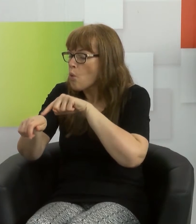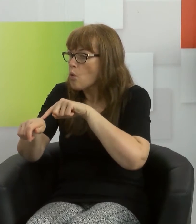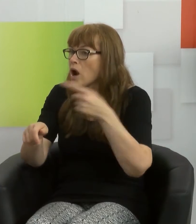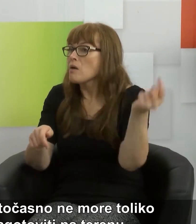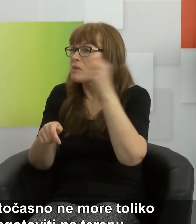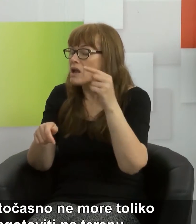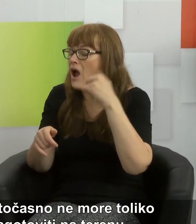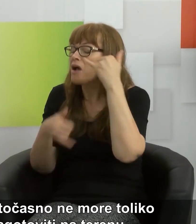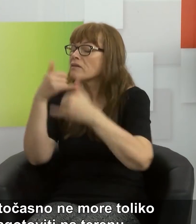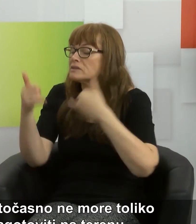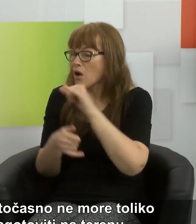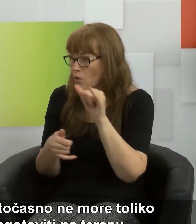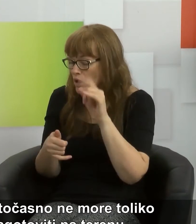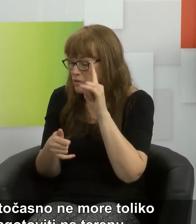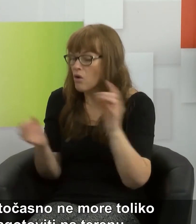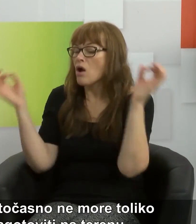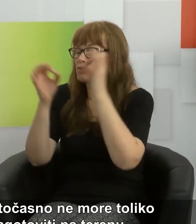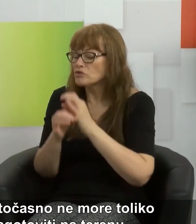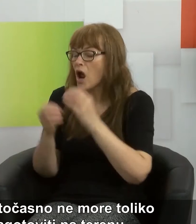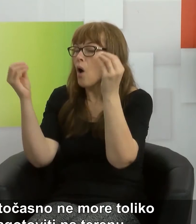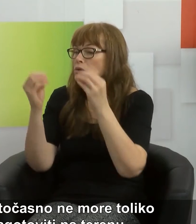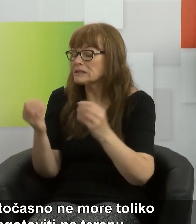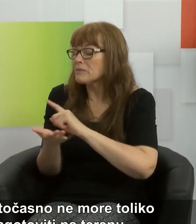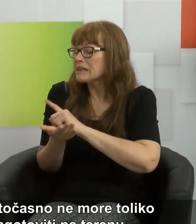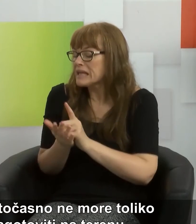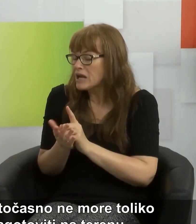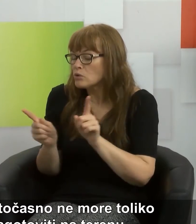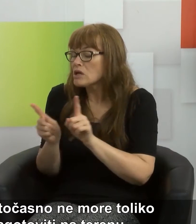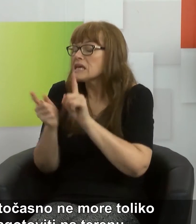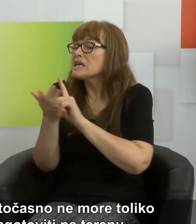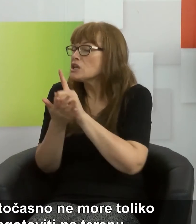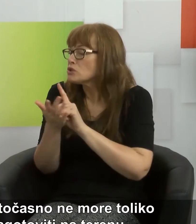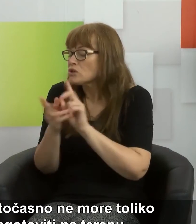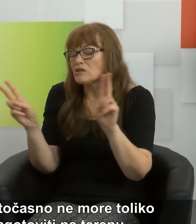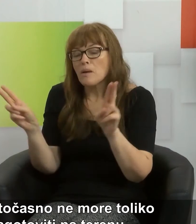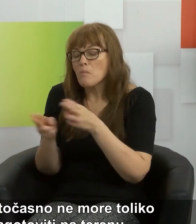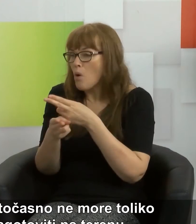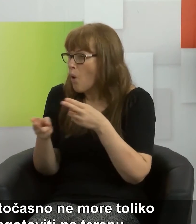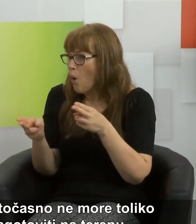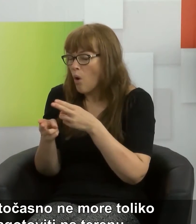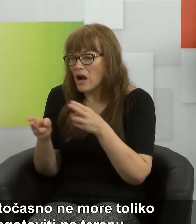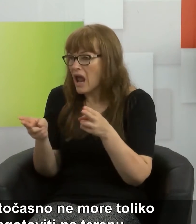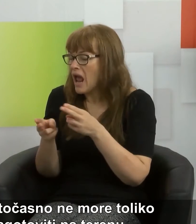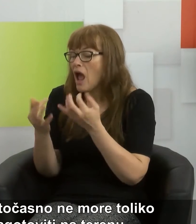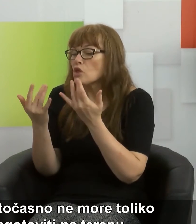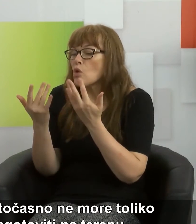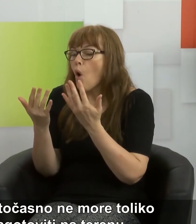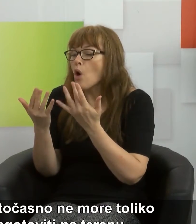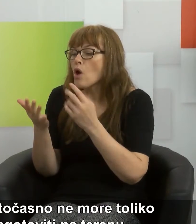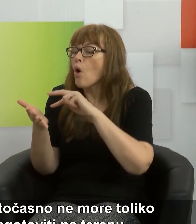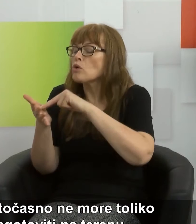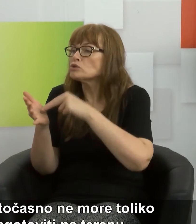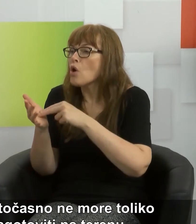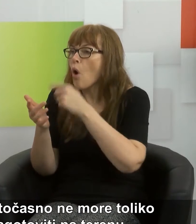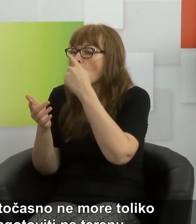leto. Žal pa sistem trenutno istočasno ne more toliko strokovnih